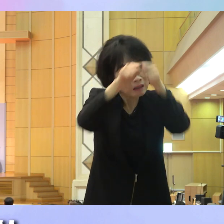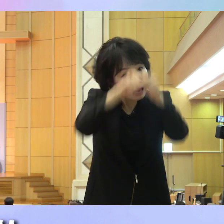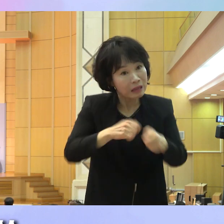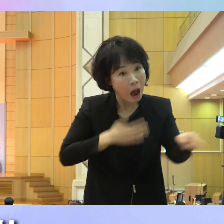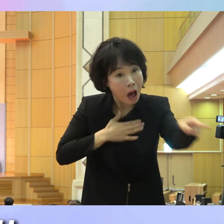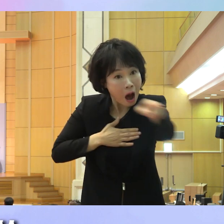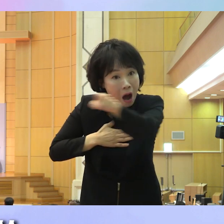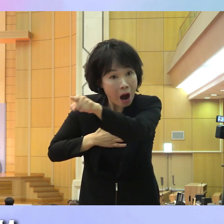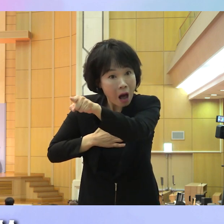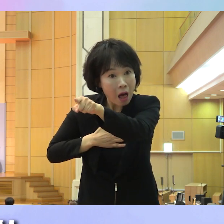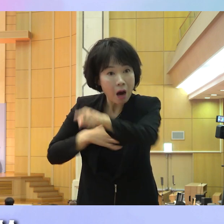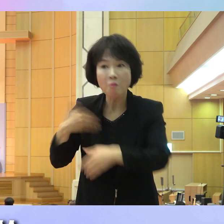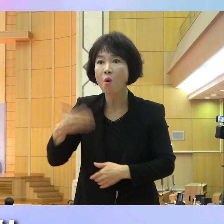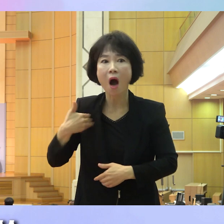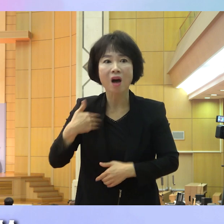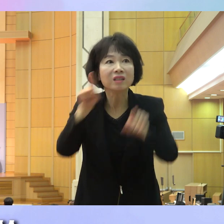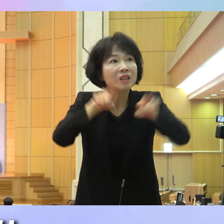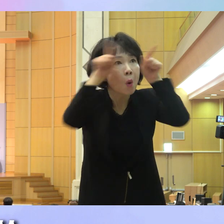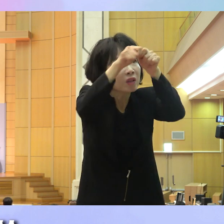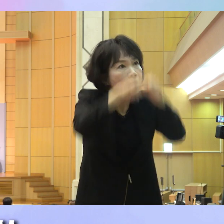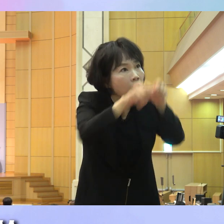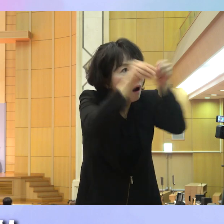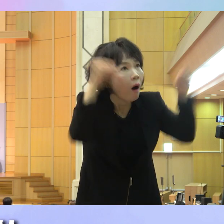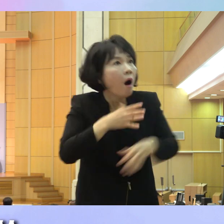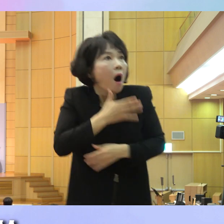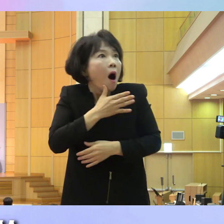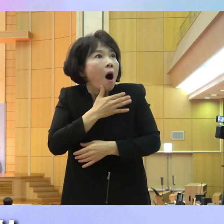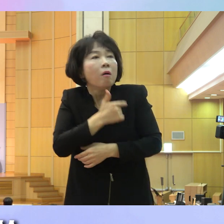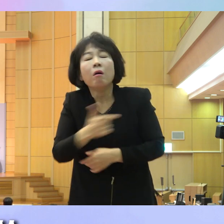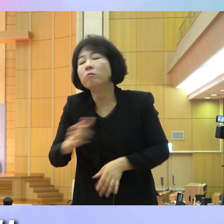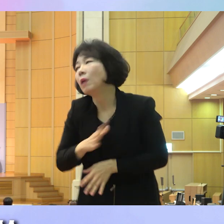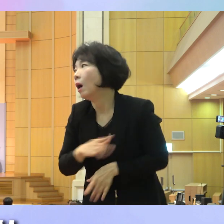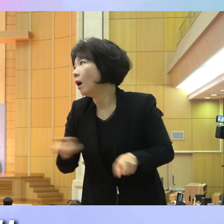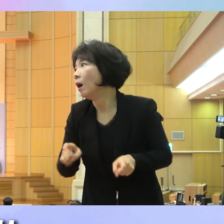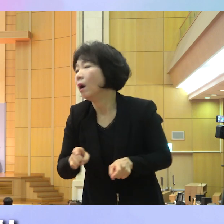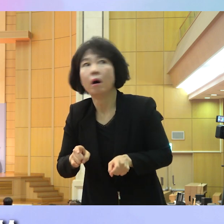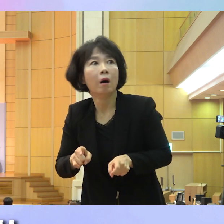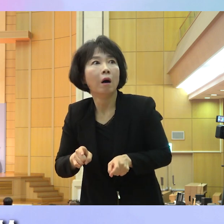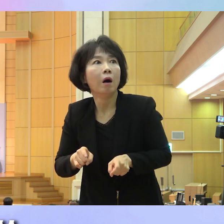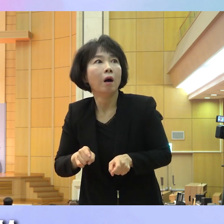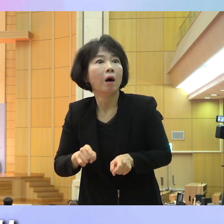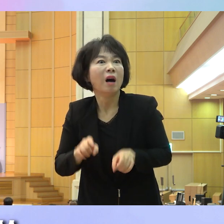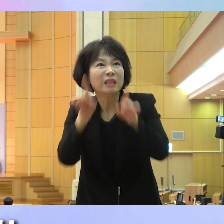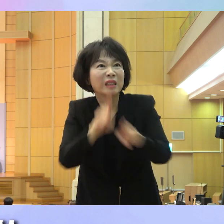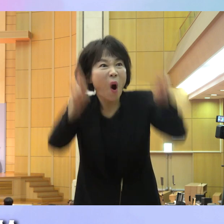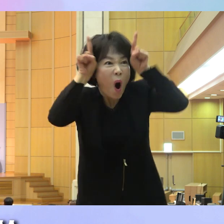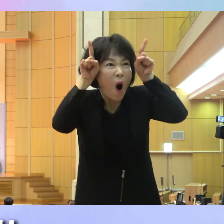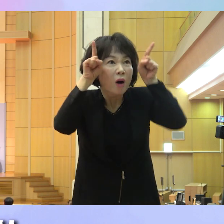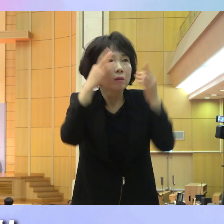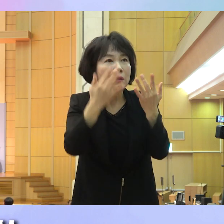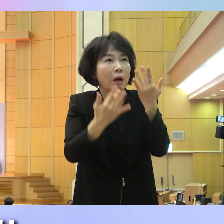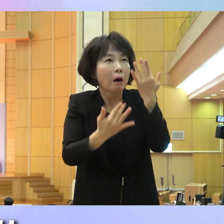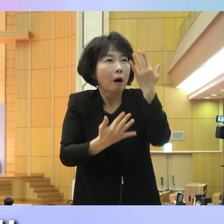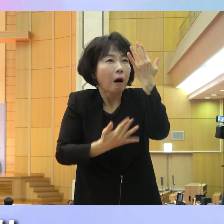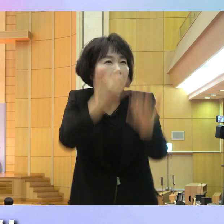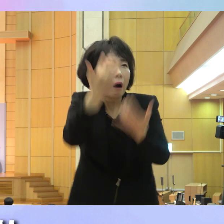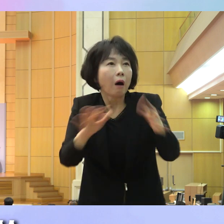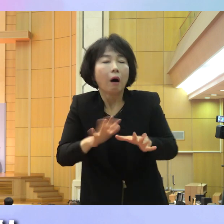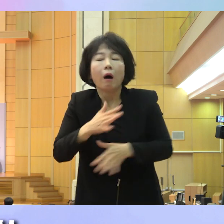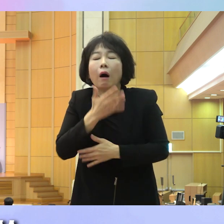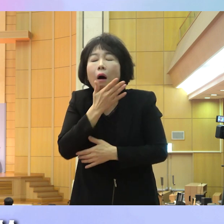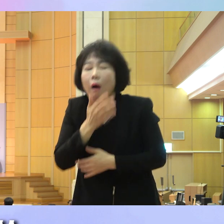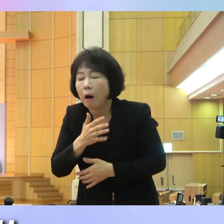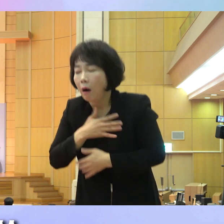말씀드렸으니까 또 설명 안 해도, 예수 믿지 않은 사람도 때로 너무너무 안 좋은 것을 가리켜서